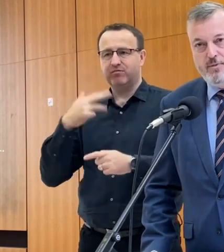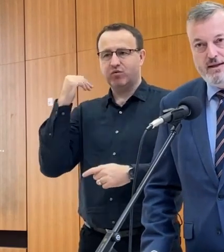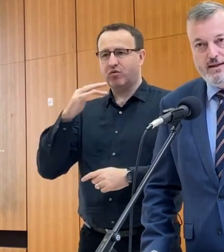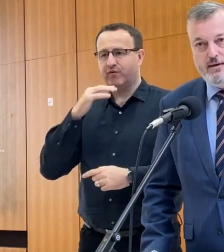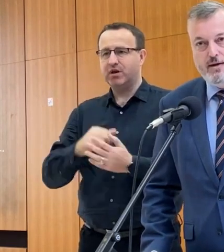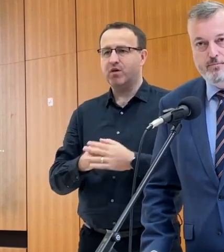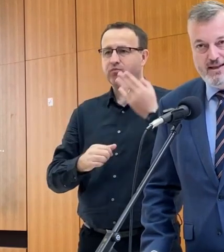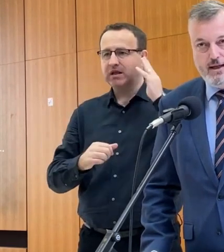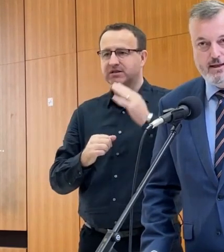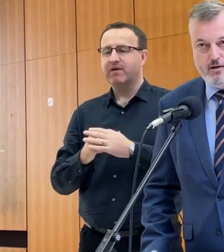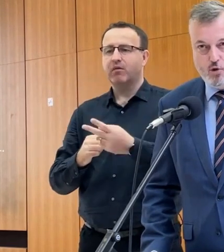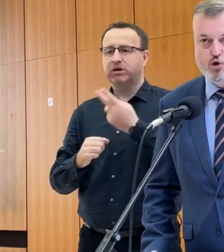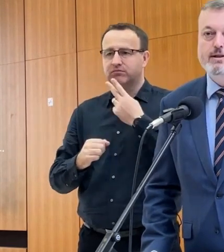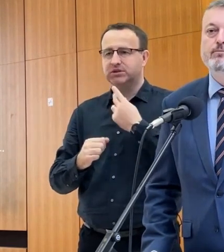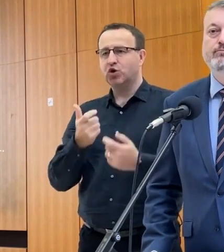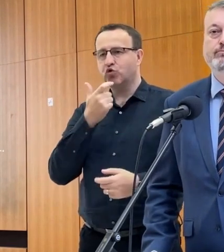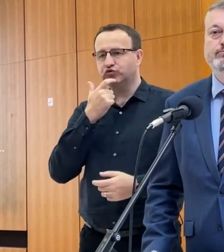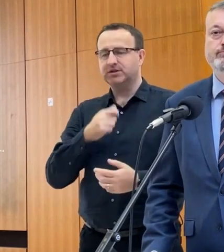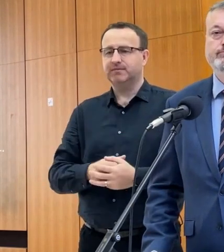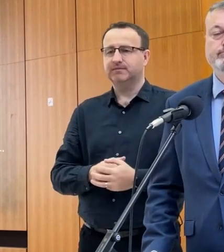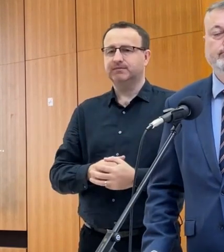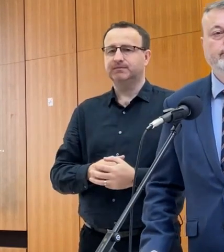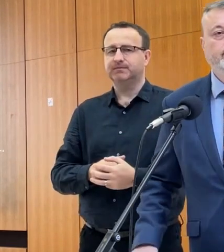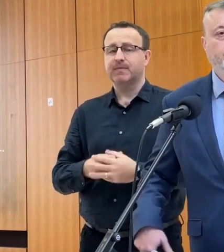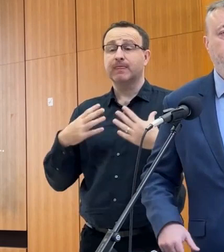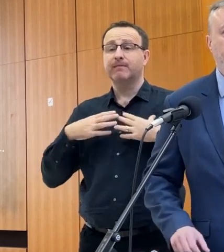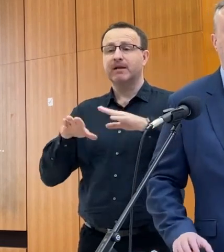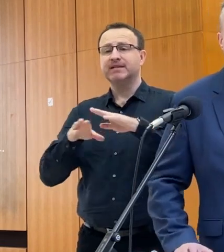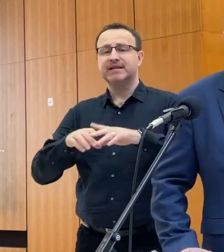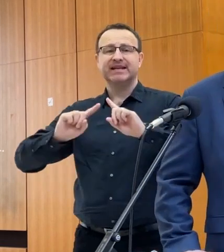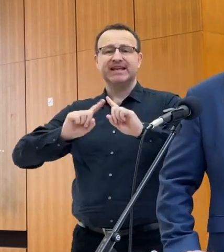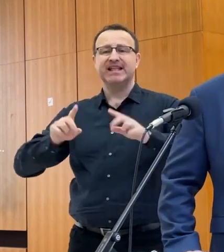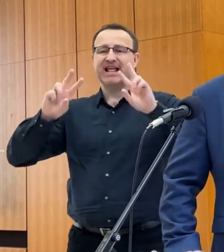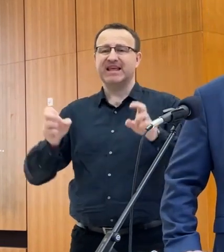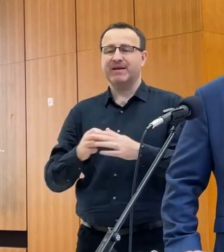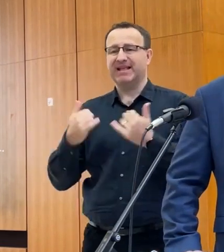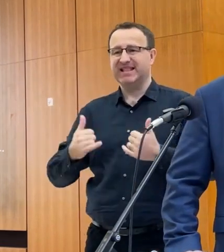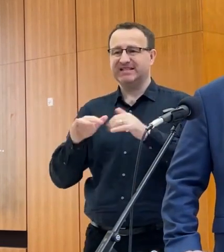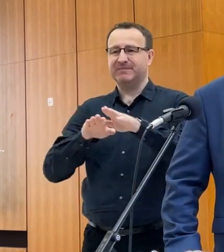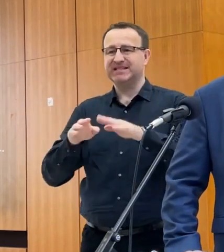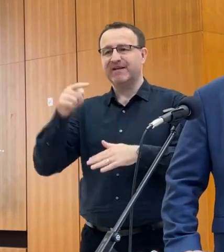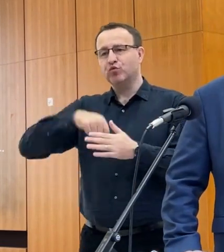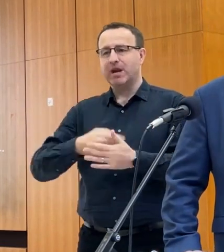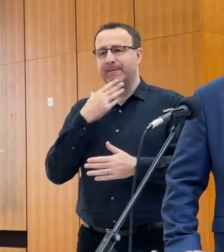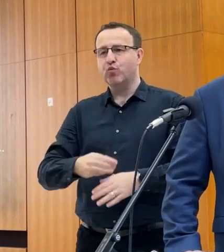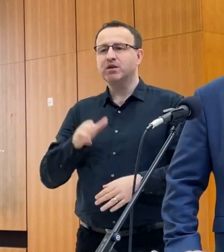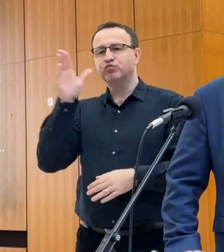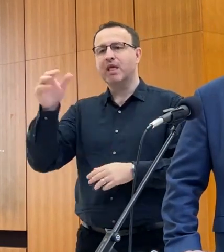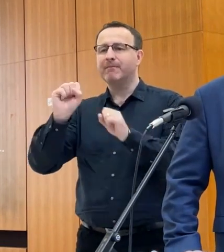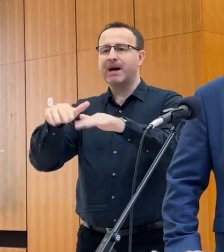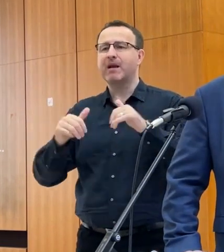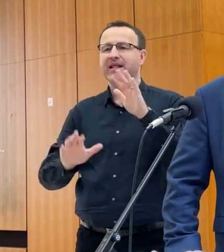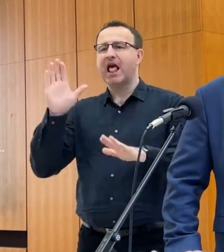hovorili. Bratislava, Bystrica, Košice. Pán minister, ak môžem ešte na inú tému. Dnes bude čeliť minister vnútra odvolávaniu. Sme rodina, vám je všetko